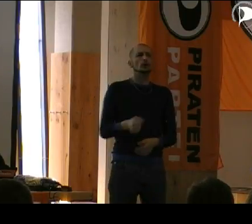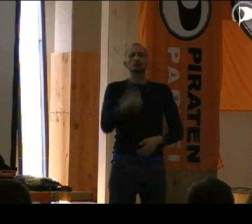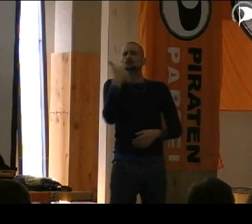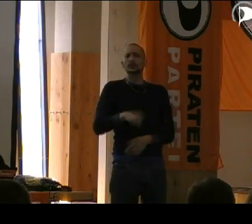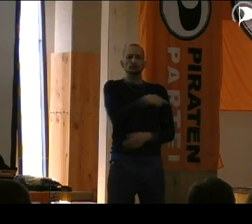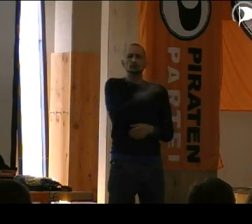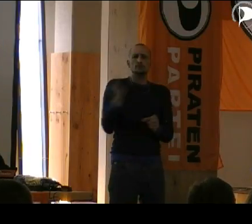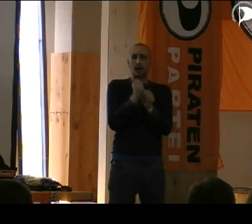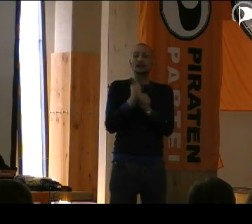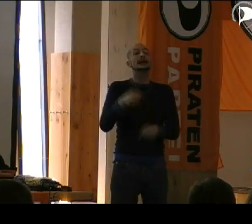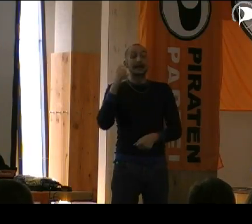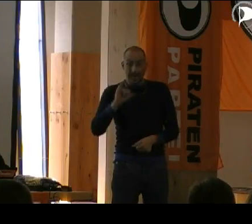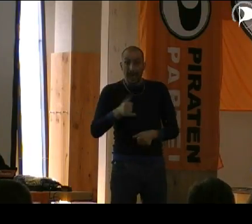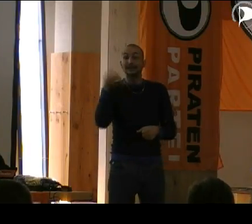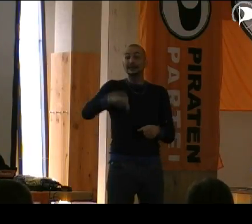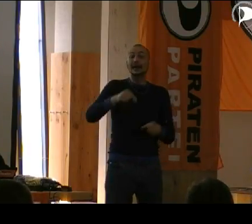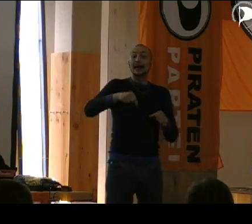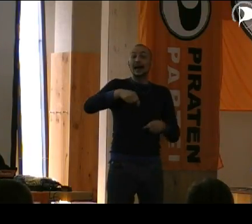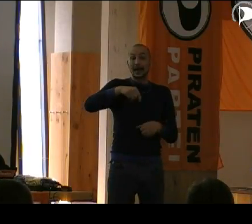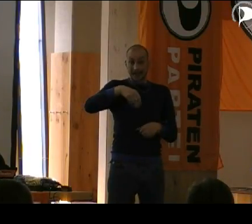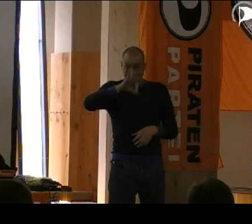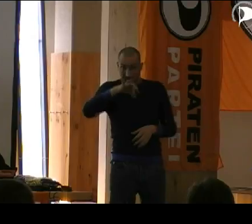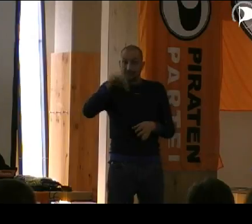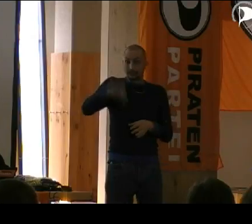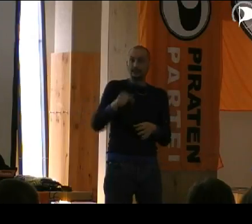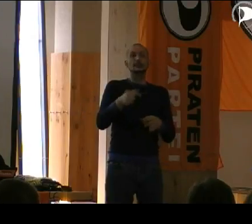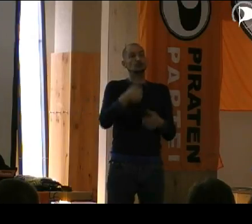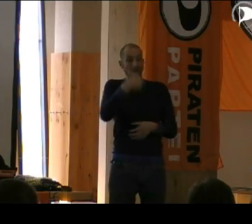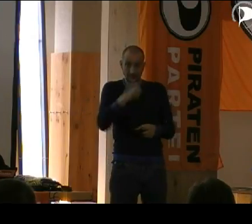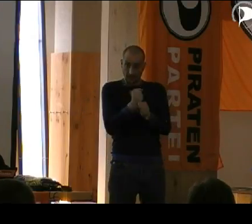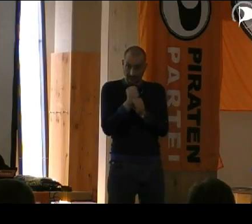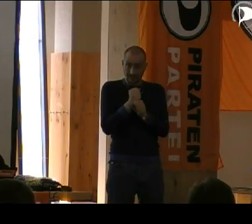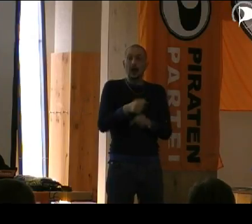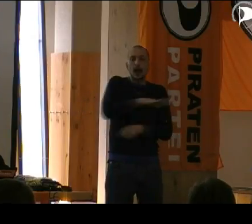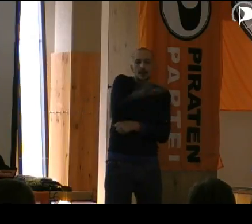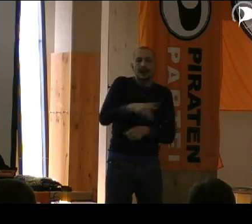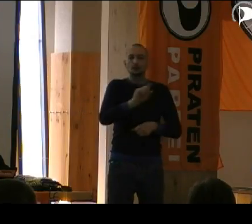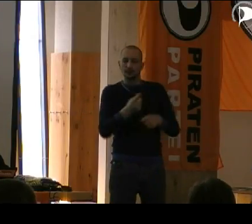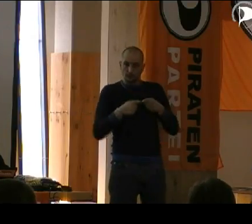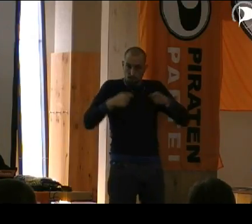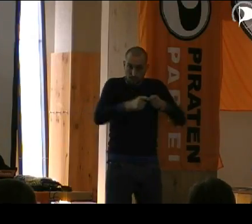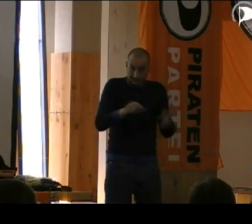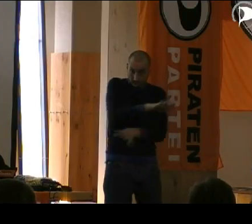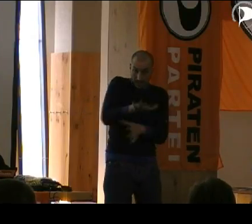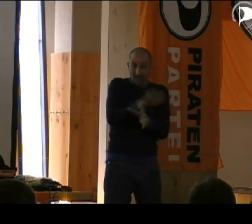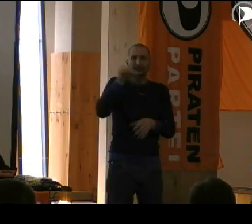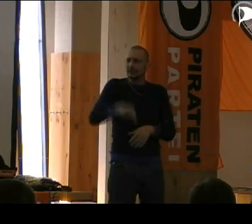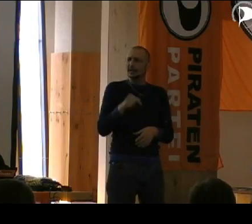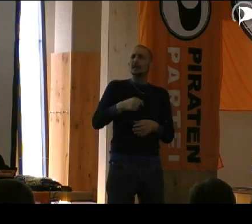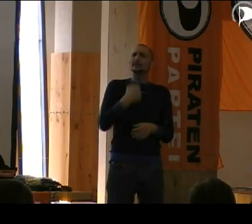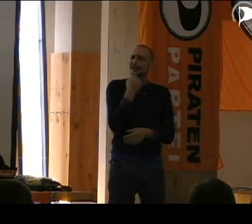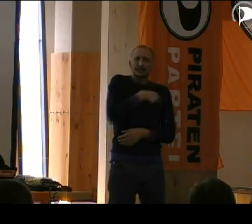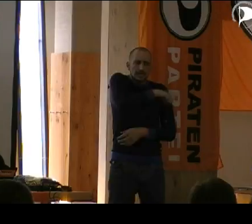stimmt auch die regierung noch genug chancen ja auch gerne so darüber sehen sondern auch gegenvorschläge sagen das was ihr tut das ist müll aber